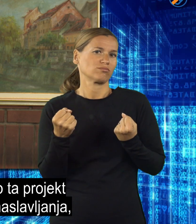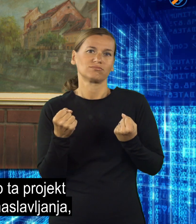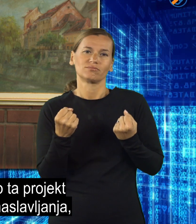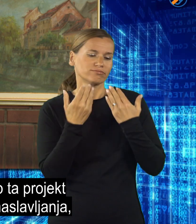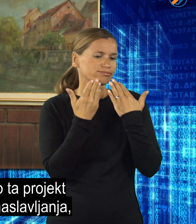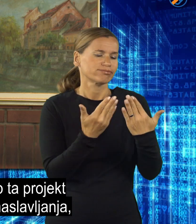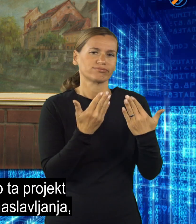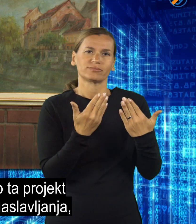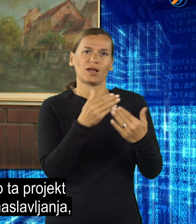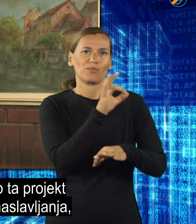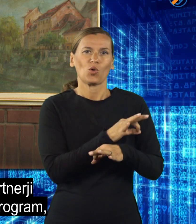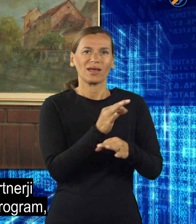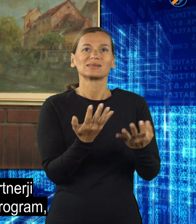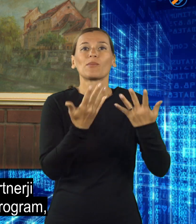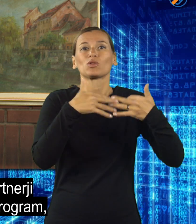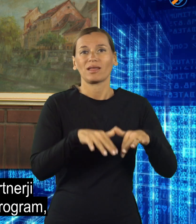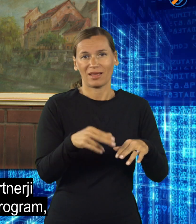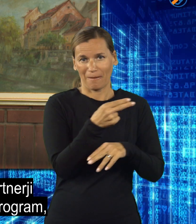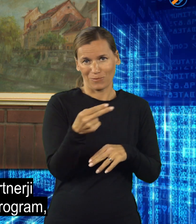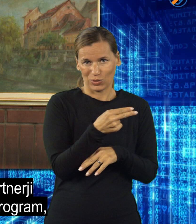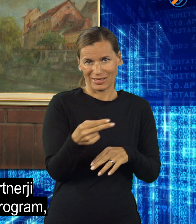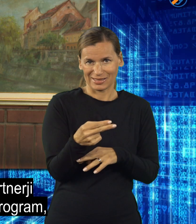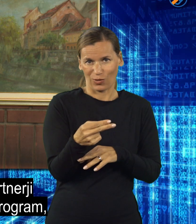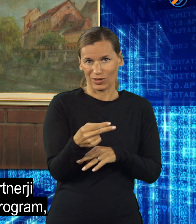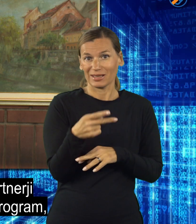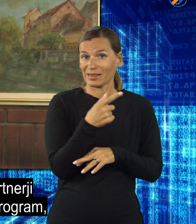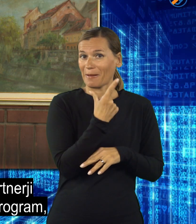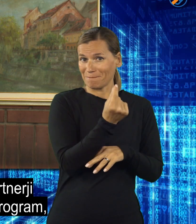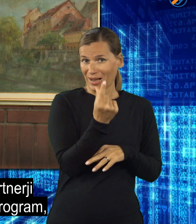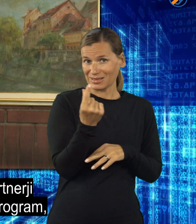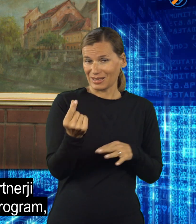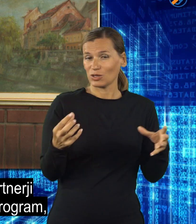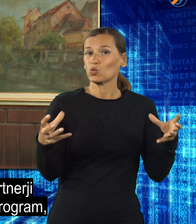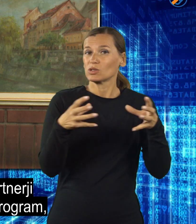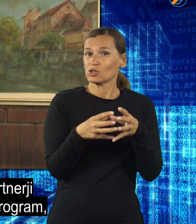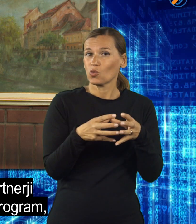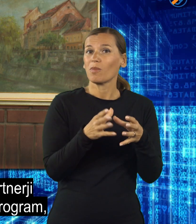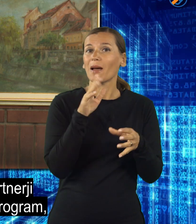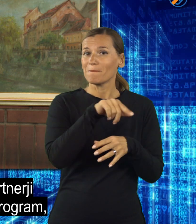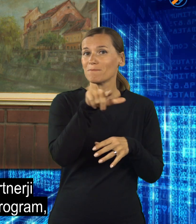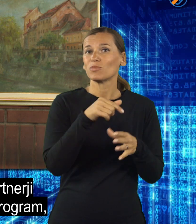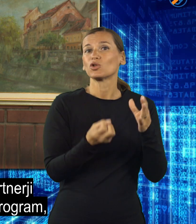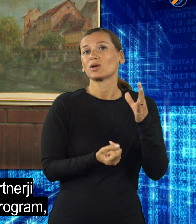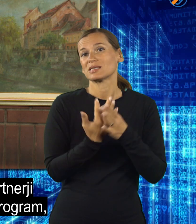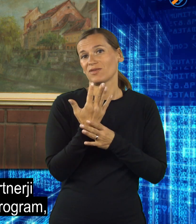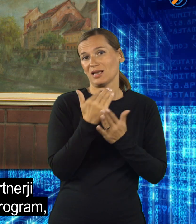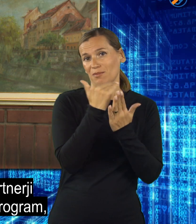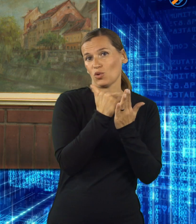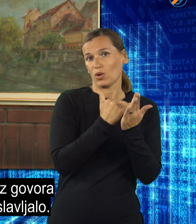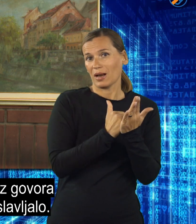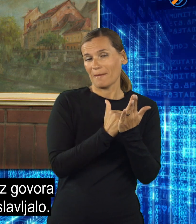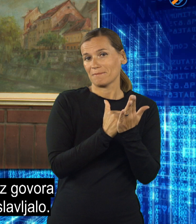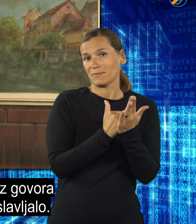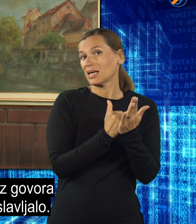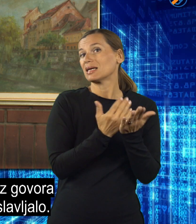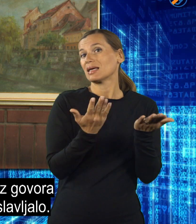ta projekt samodejnega podnaslavljanja, kjer partnerji skupaj bodo, razvili program,